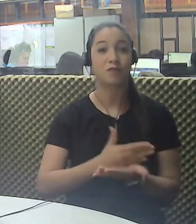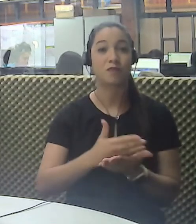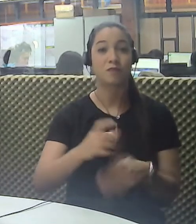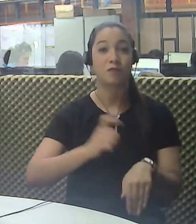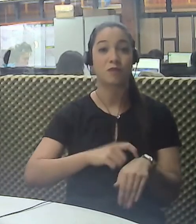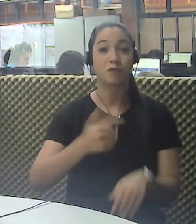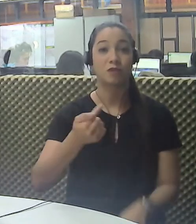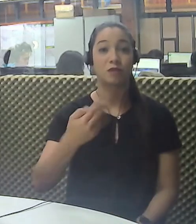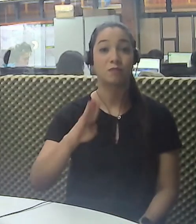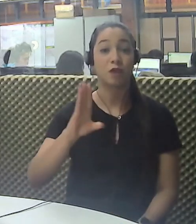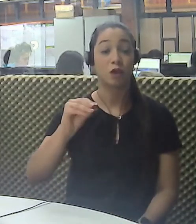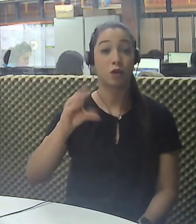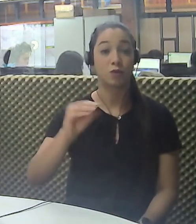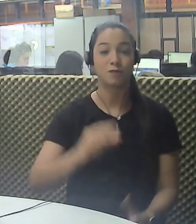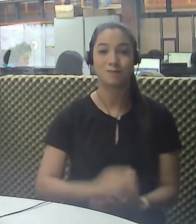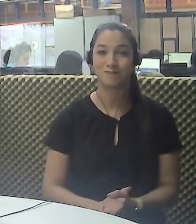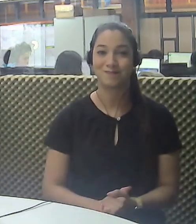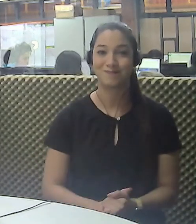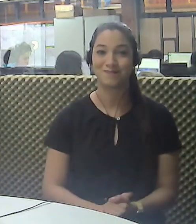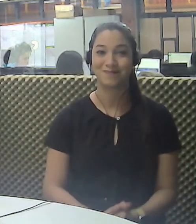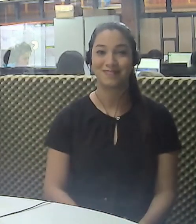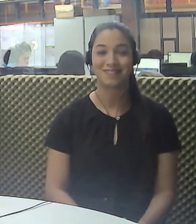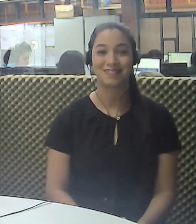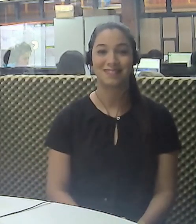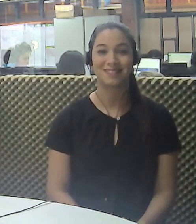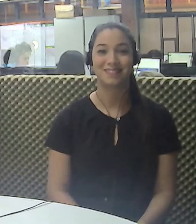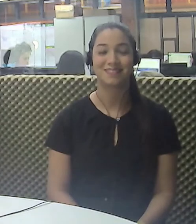das 7h30 da noite.